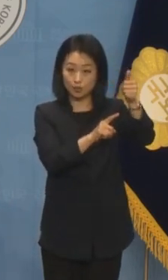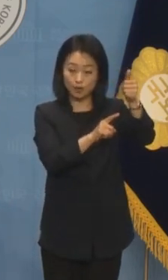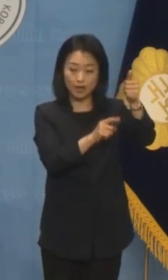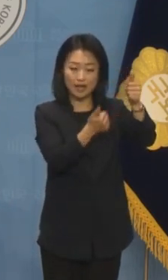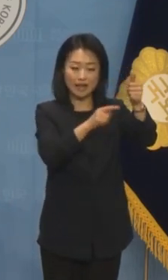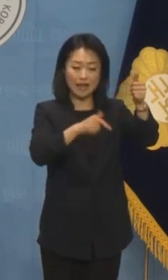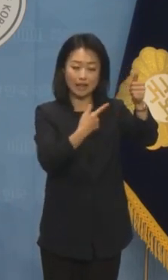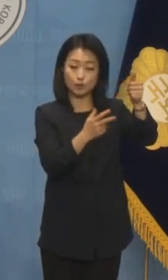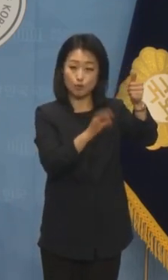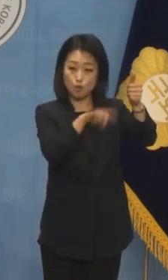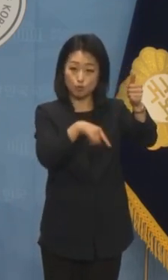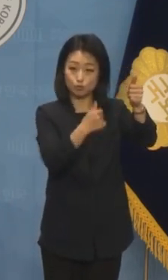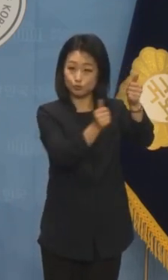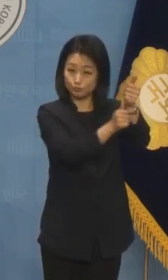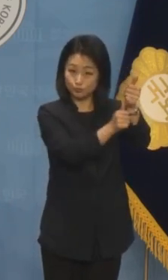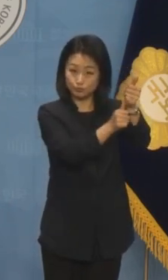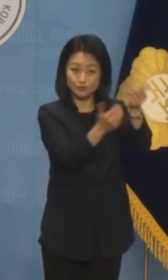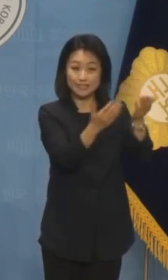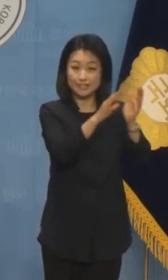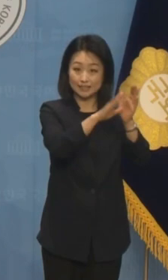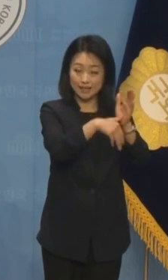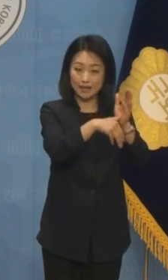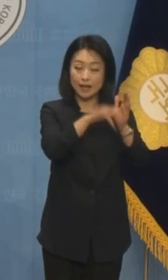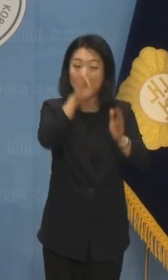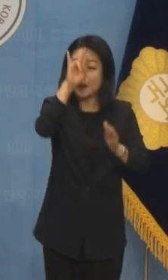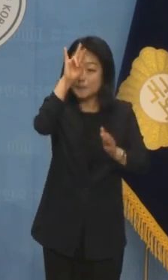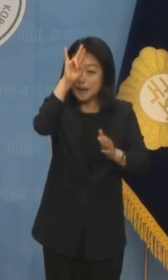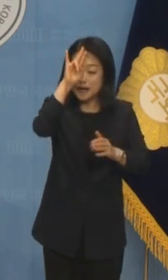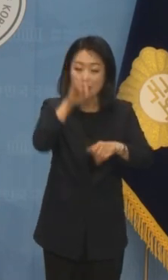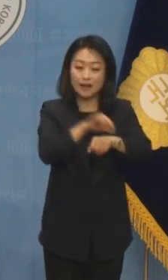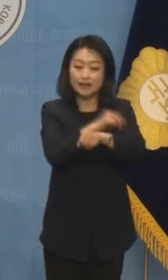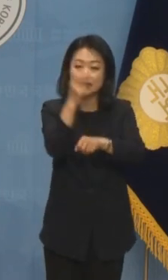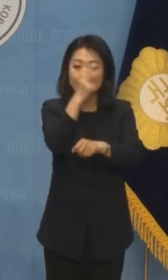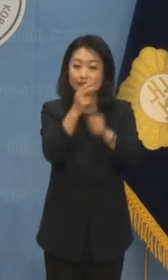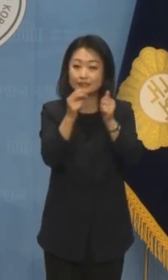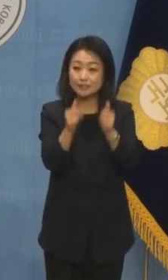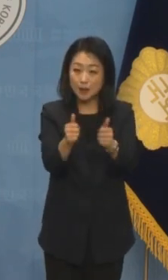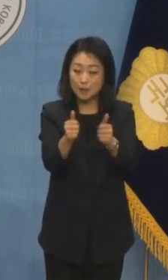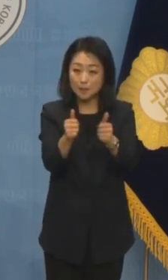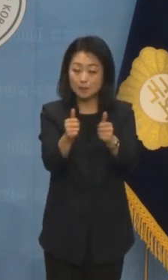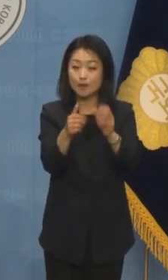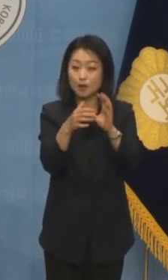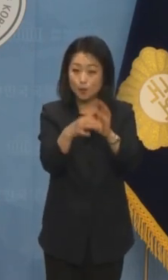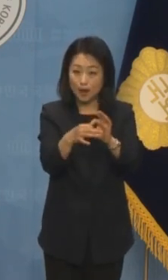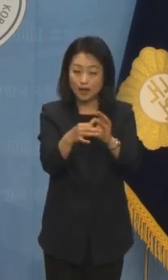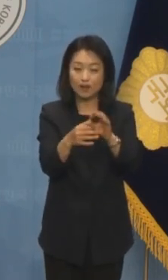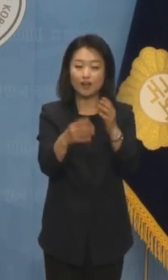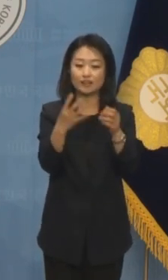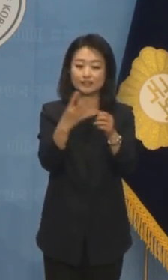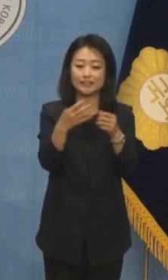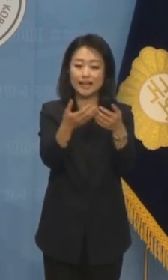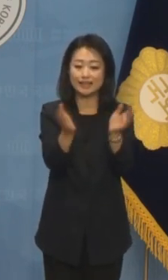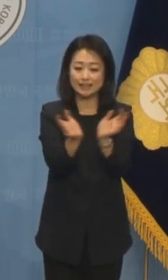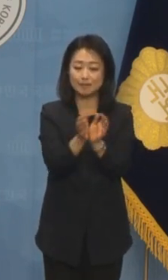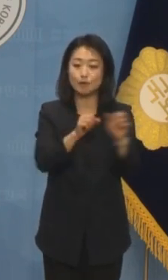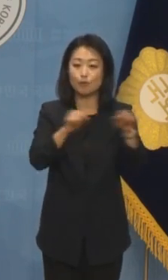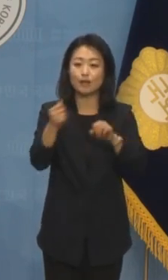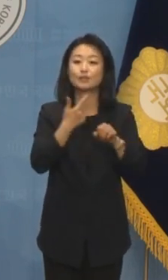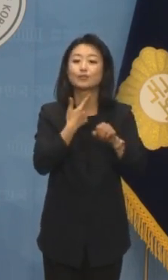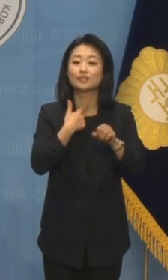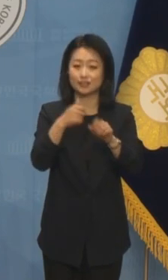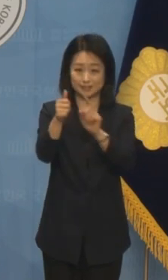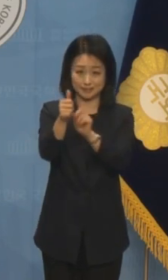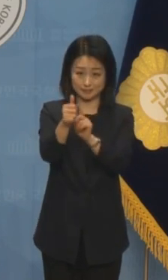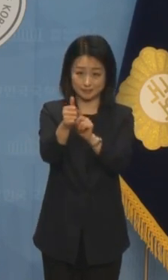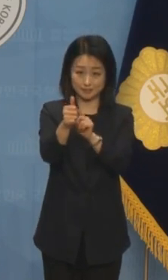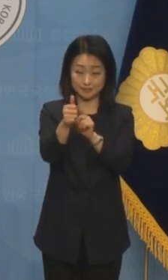함께 박근혜 최순실 국정농단 특검 4팀에서 활동한 바 있습니다. 최근 언론 보도를